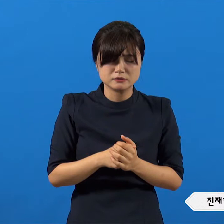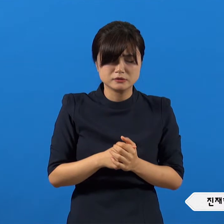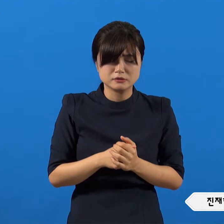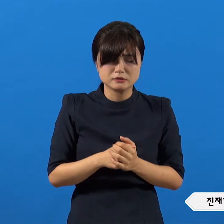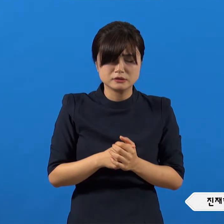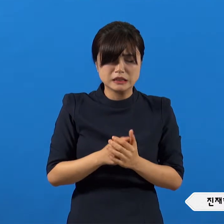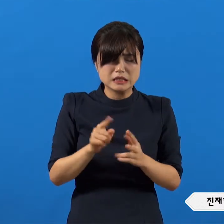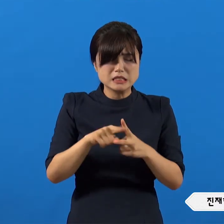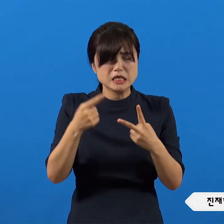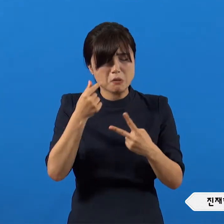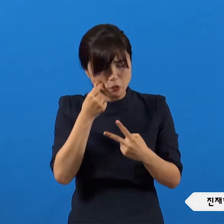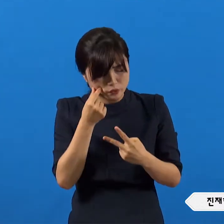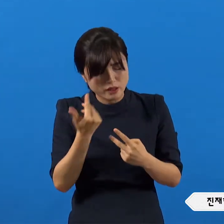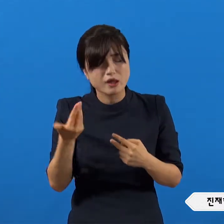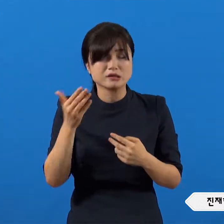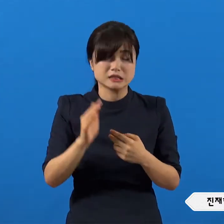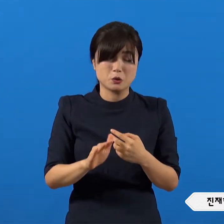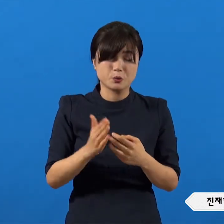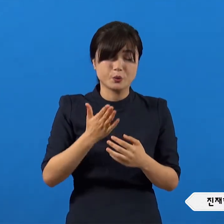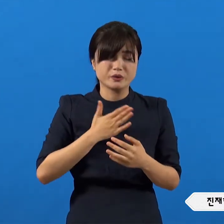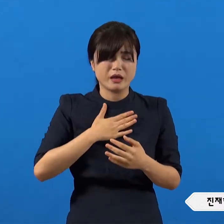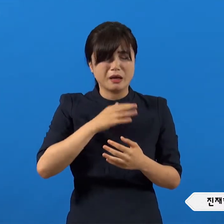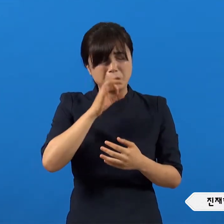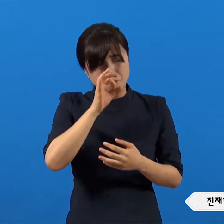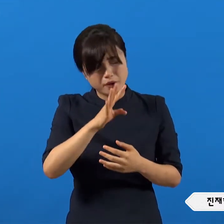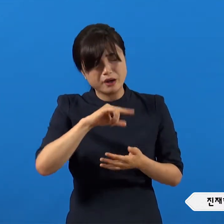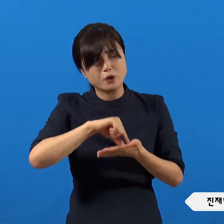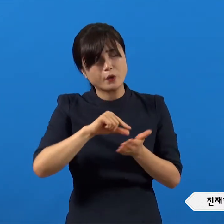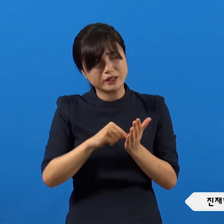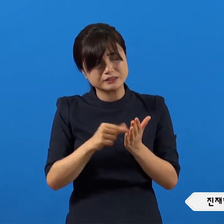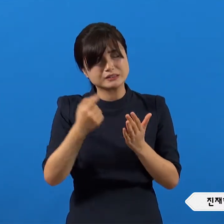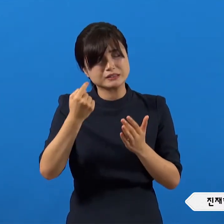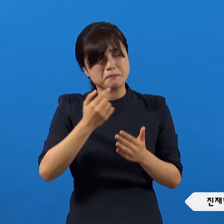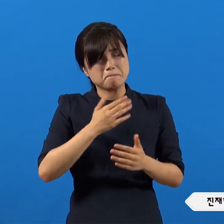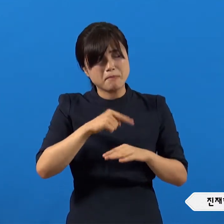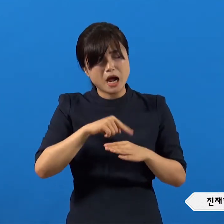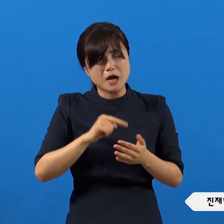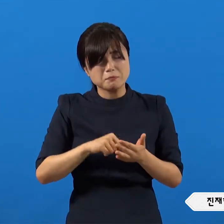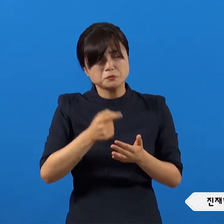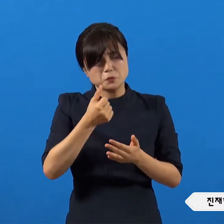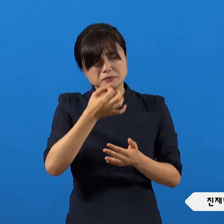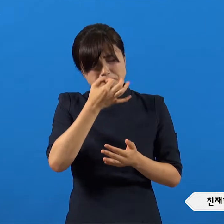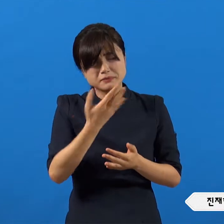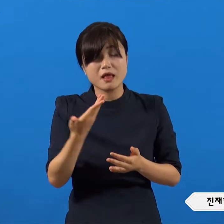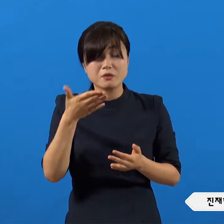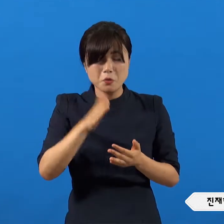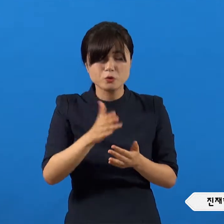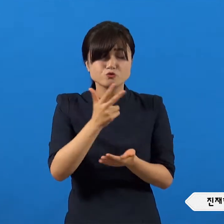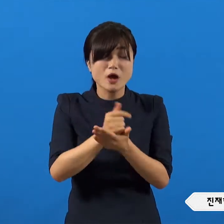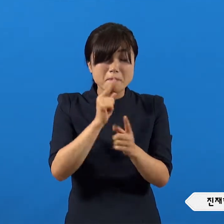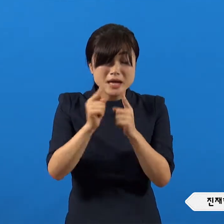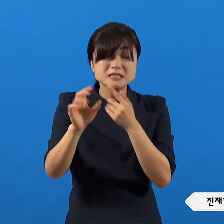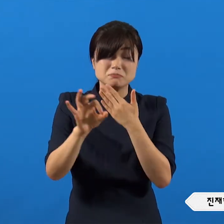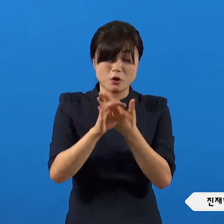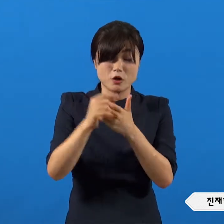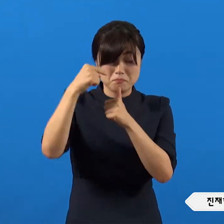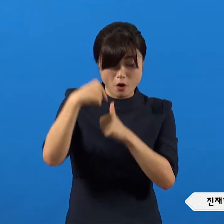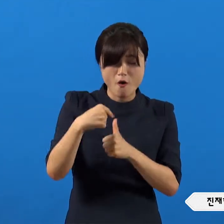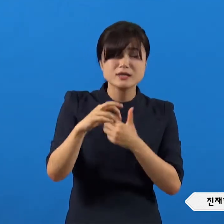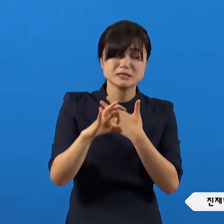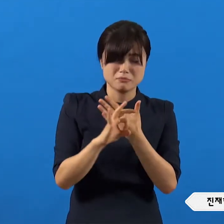이해하지 못해도, 내가 할 수 없어도, 마음이 불편해도 주의 말씀이라면, 주의 명령이라면,